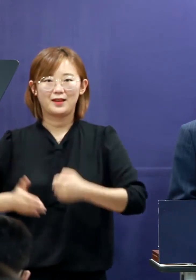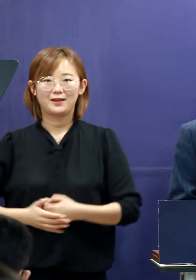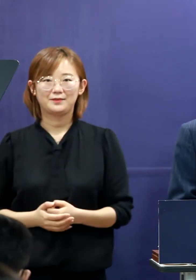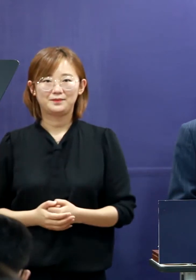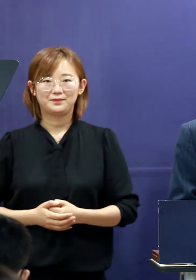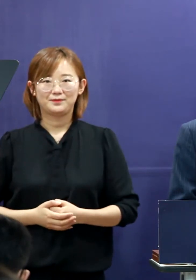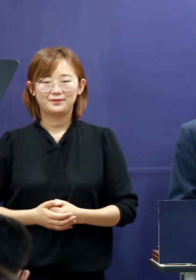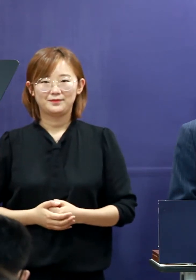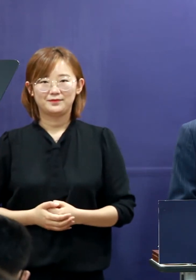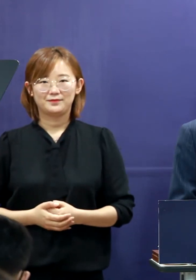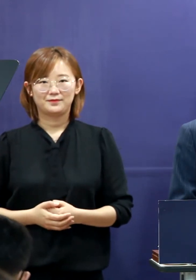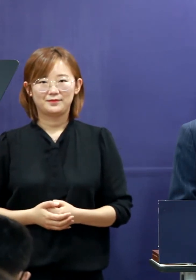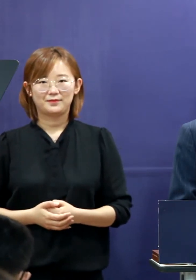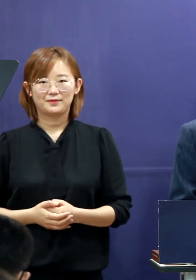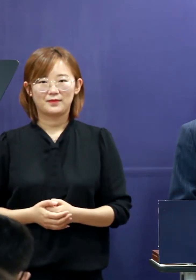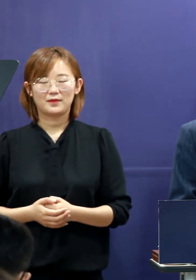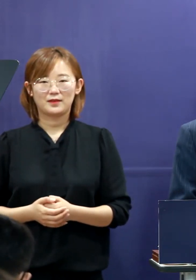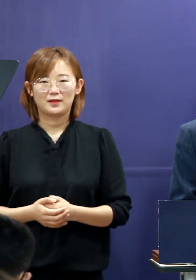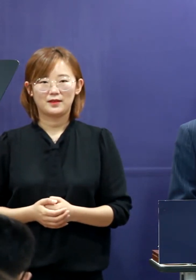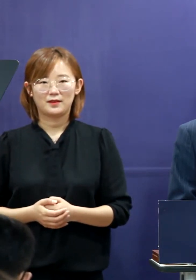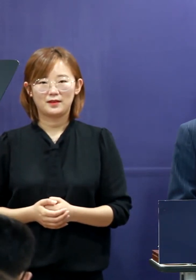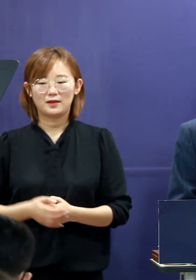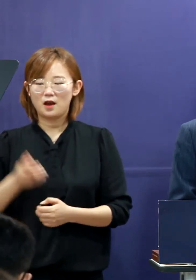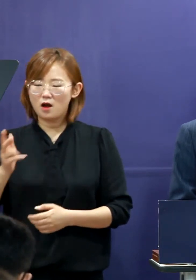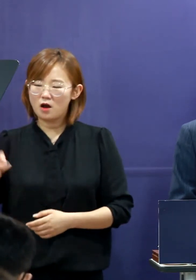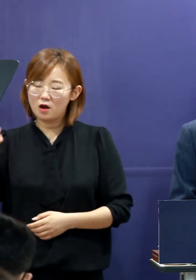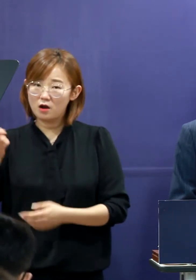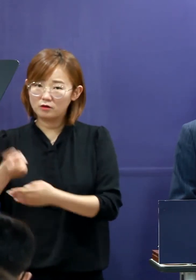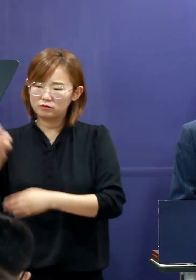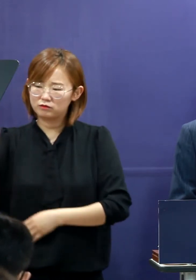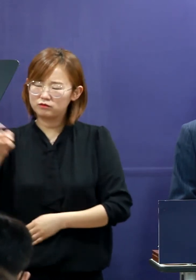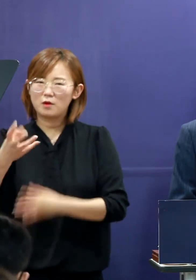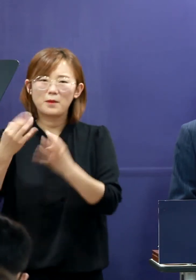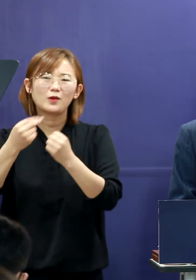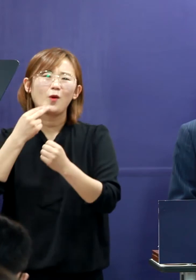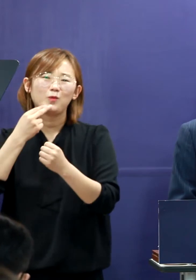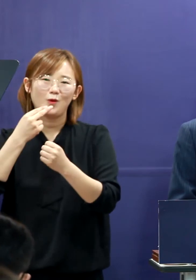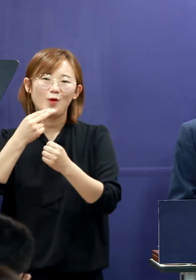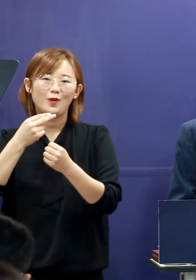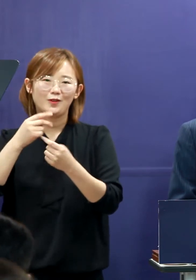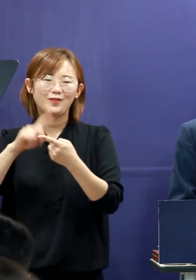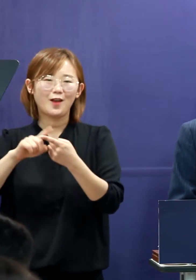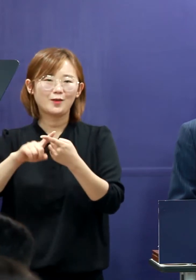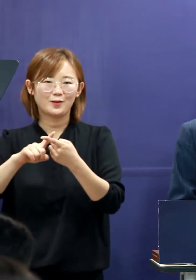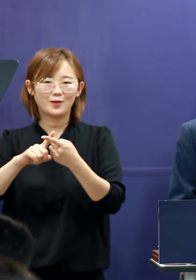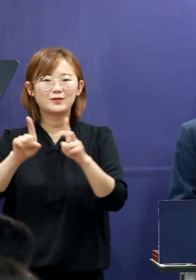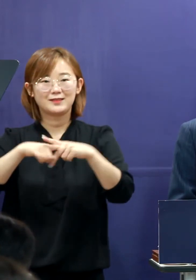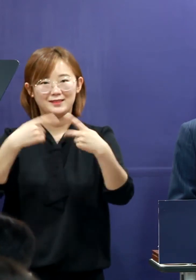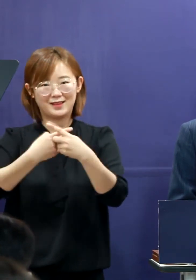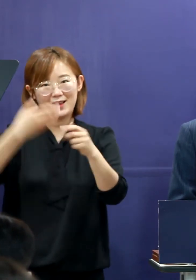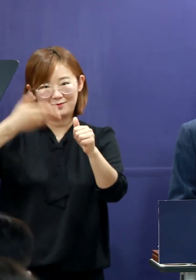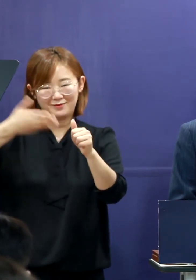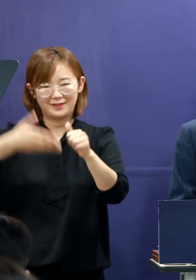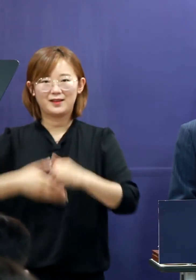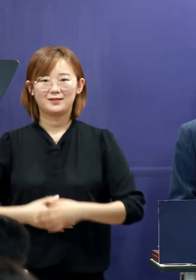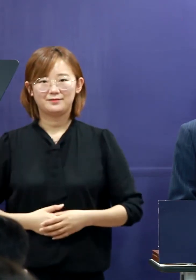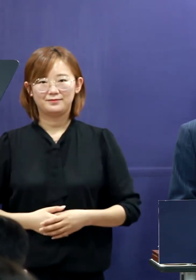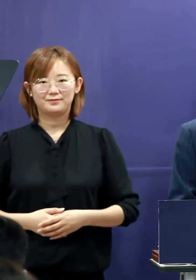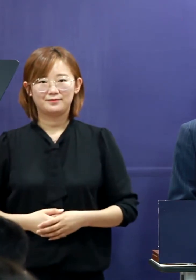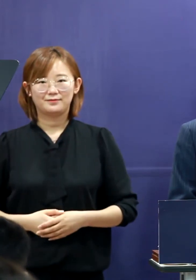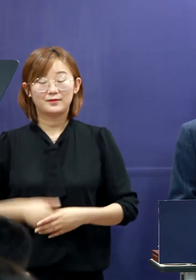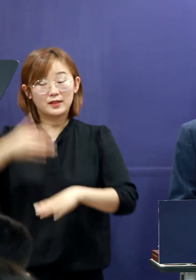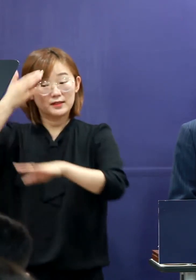그것을 이제 좀 이해를 해주시고, 또 결과가 나오면은 나오는 대로 시민 여러분께 다시